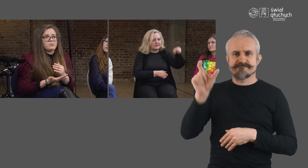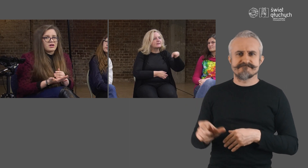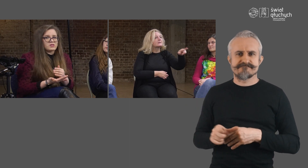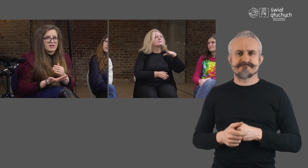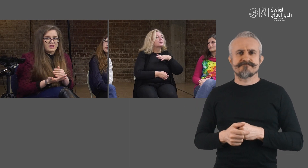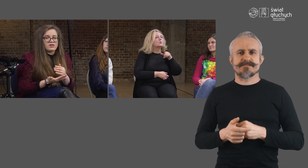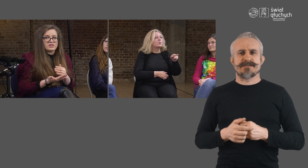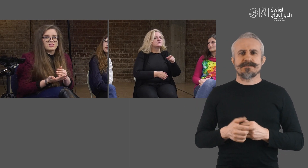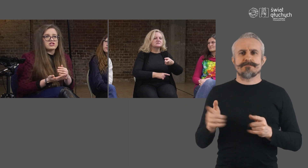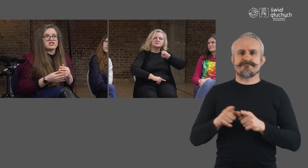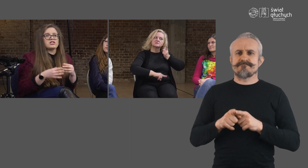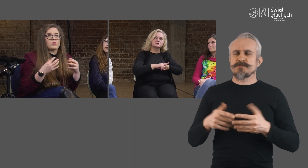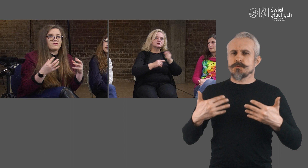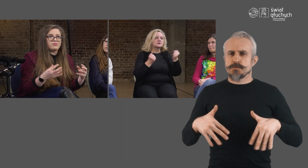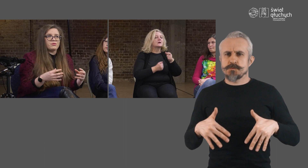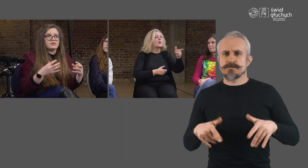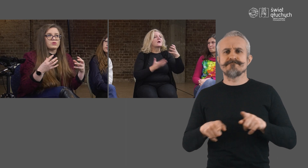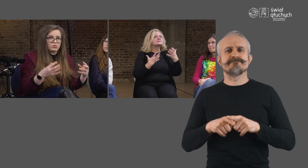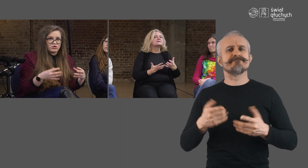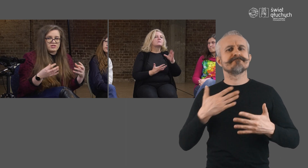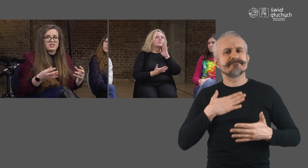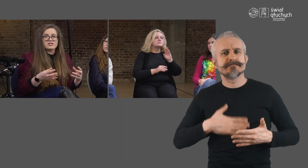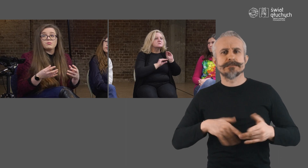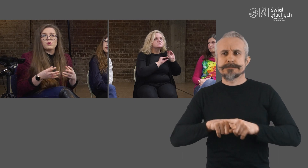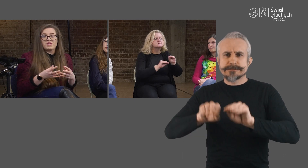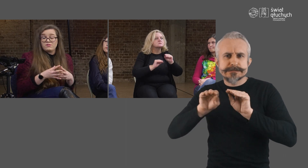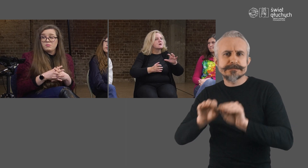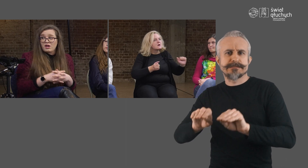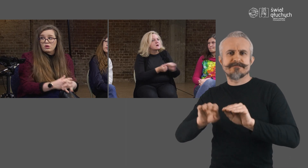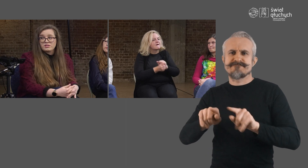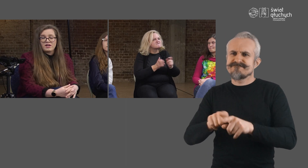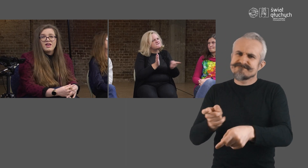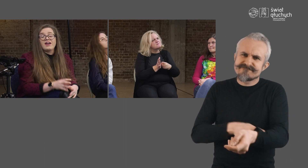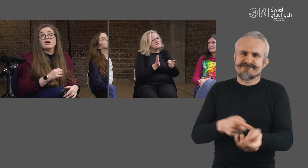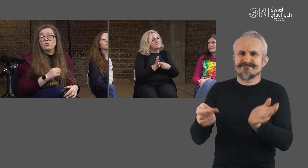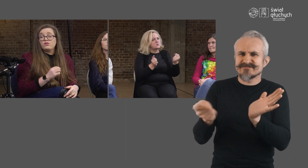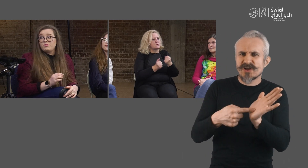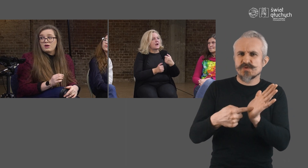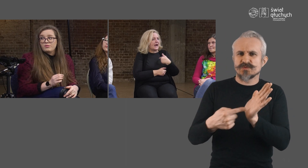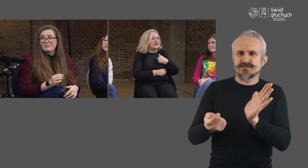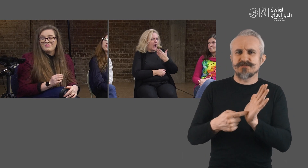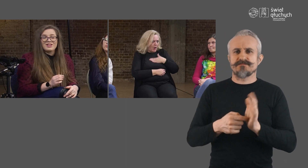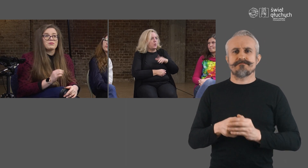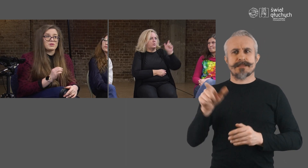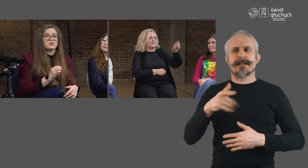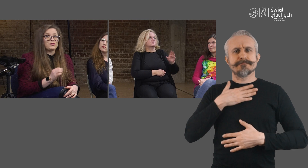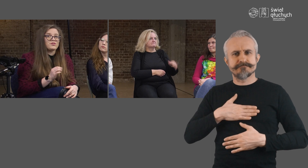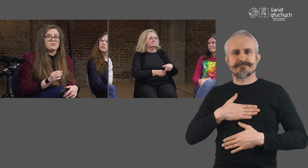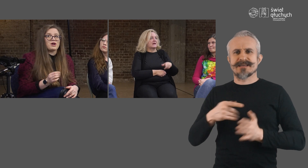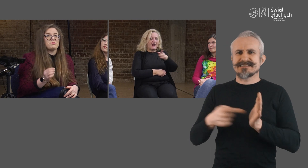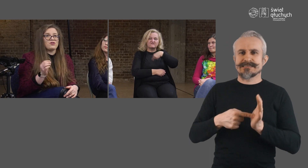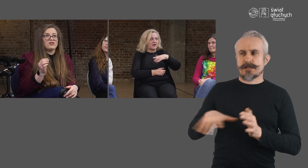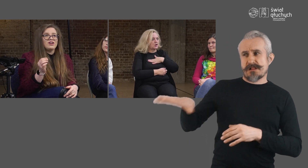ona była bardzo taka rygorystyczna, że chciała nauczyć nas i była bardzo wymagająca, a ja ją uwielbiałam. Ja po prostu